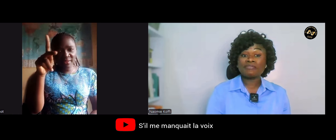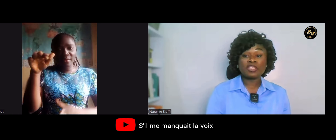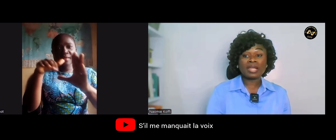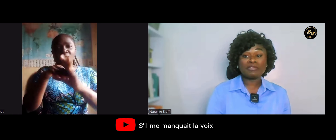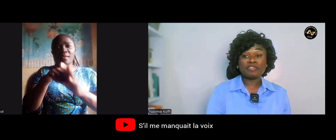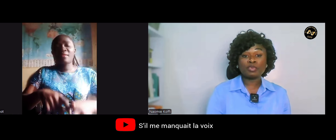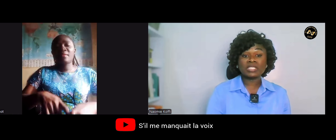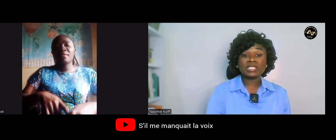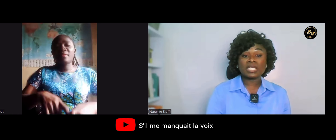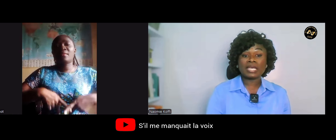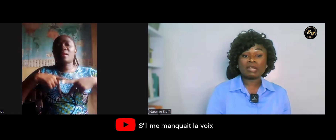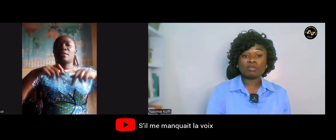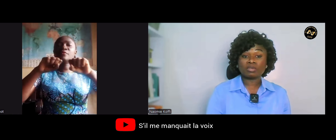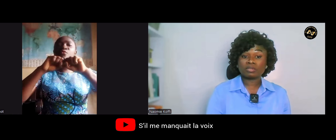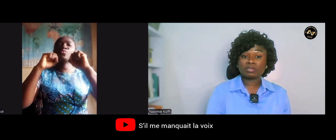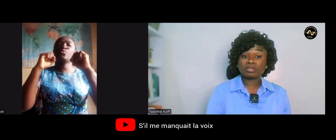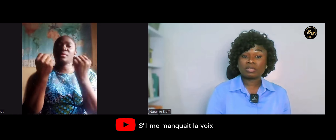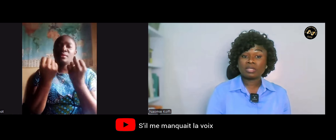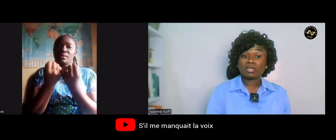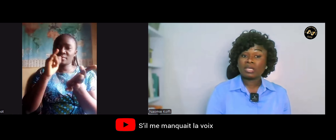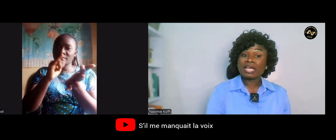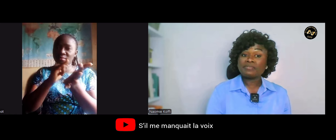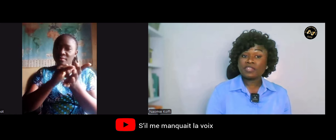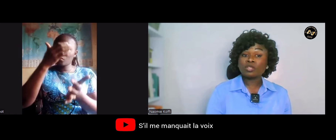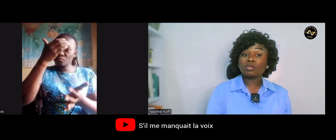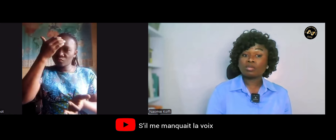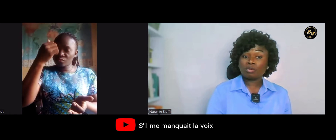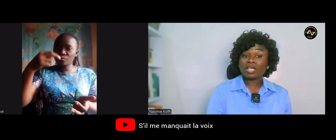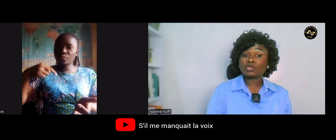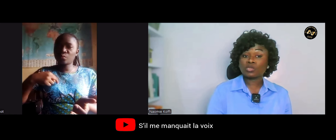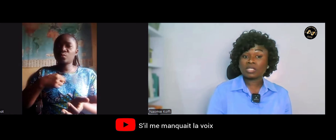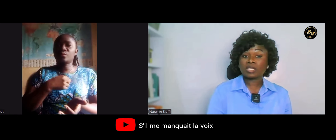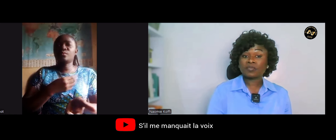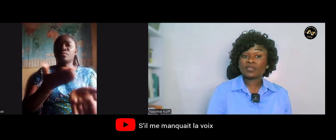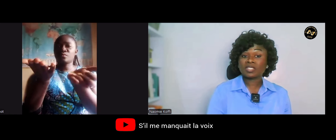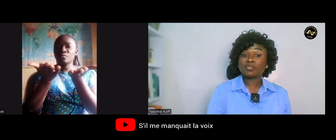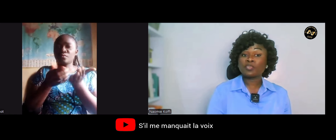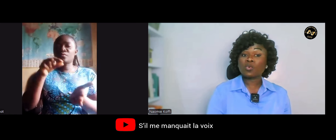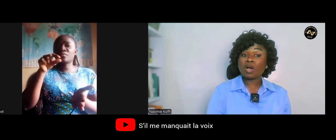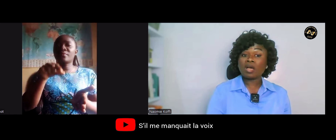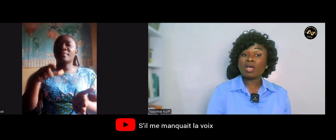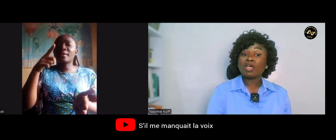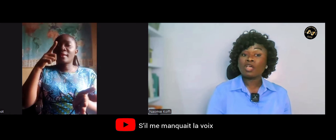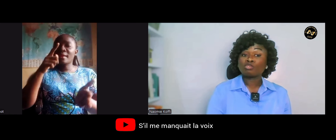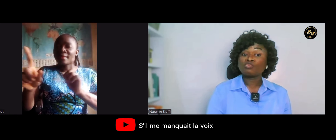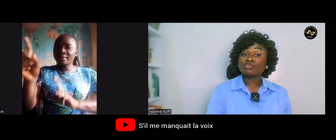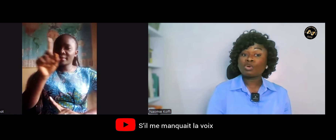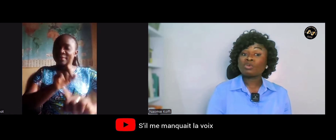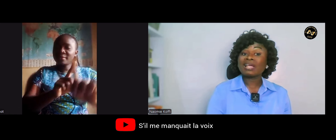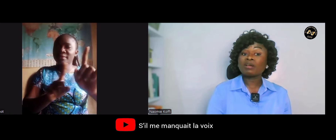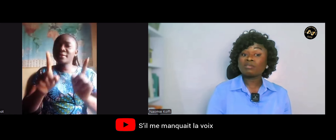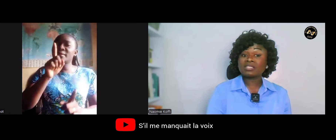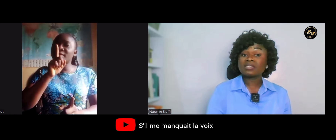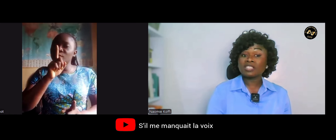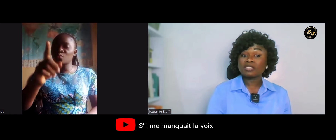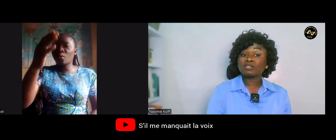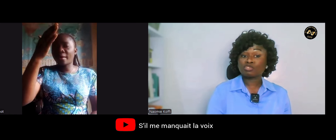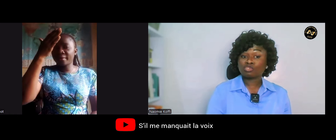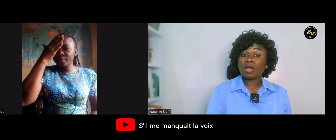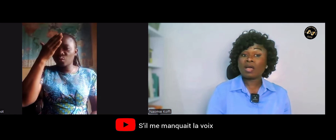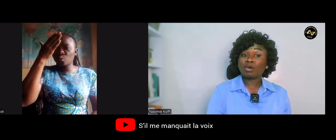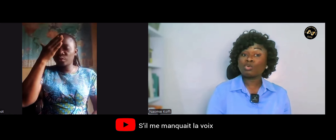et à la vie politique également et la vie de la société. C'est pourquoi nous voudrons que la langue des